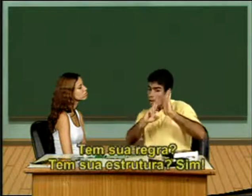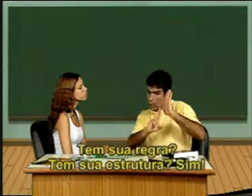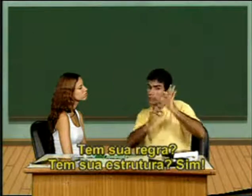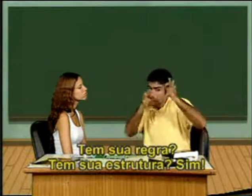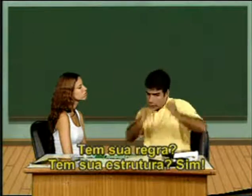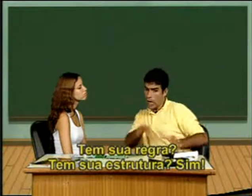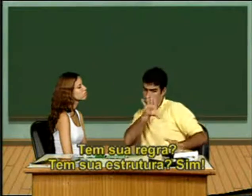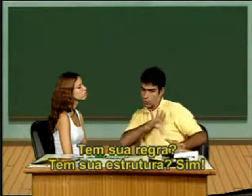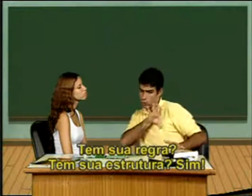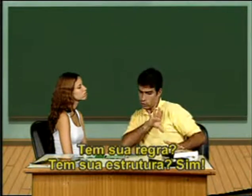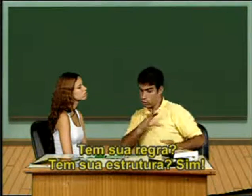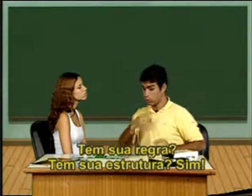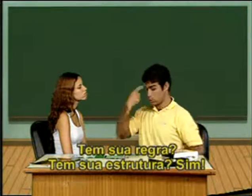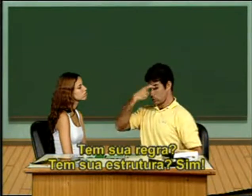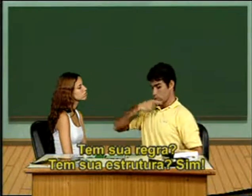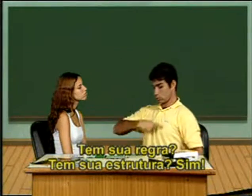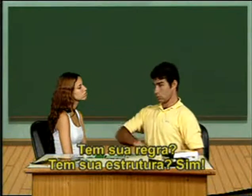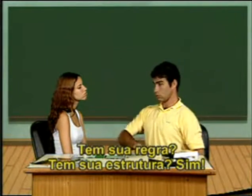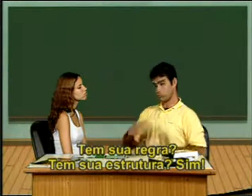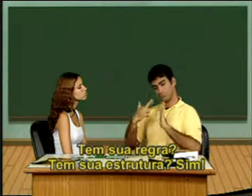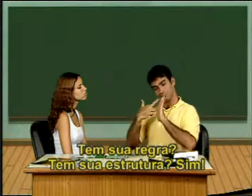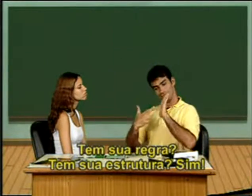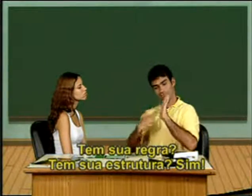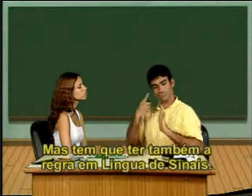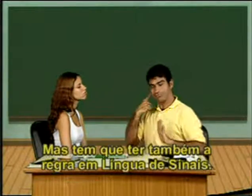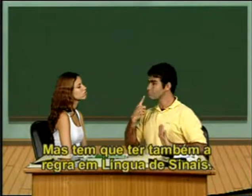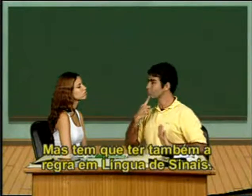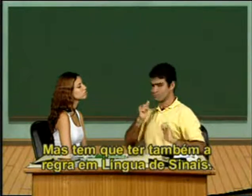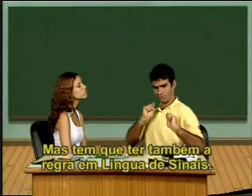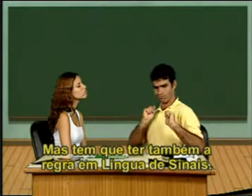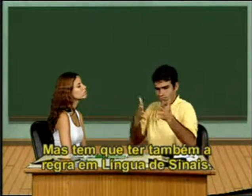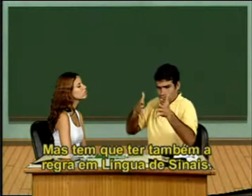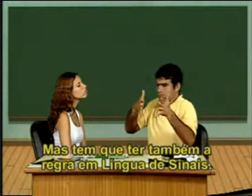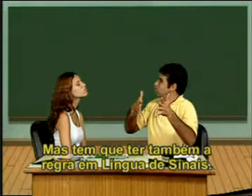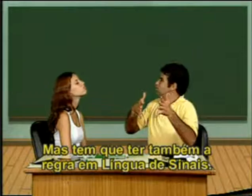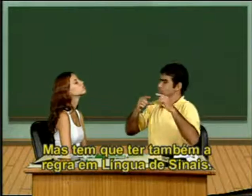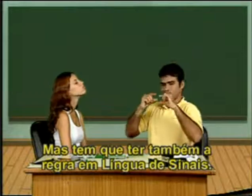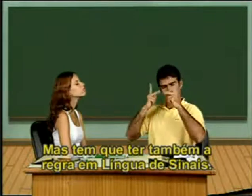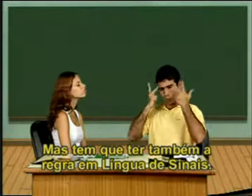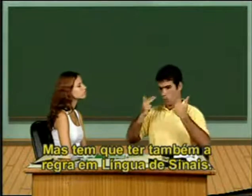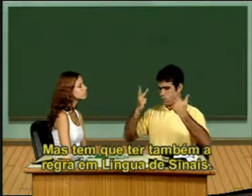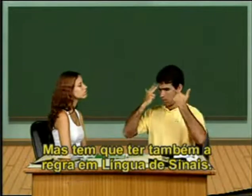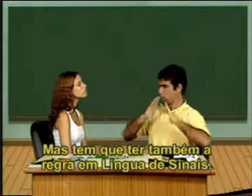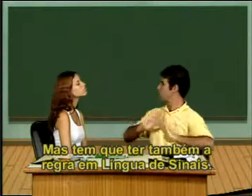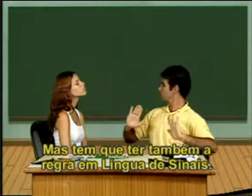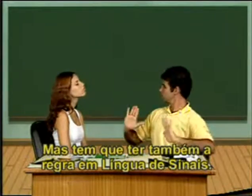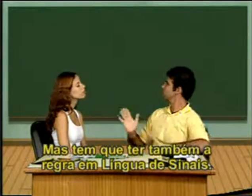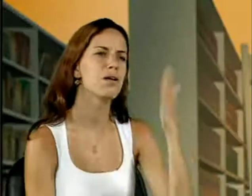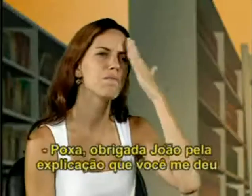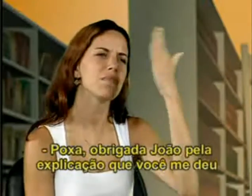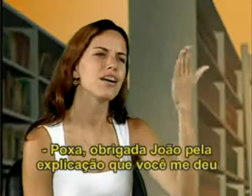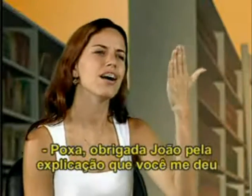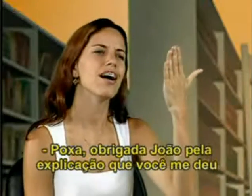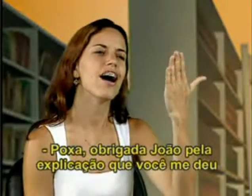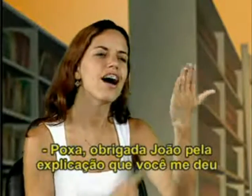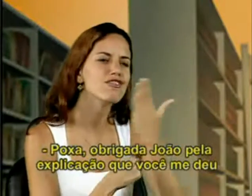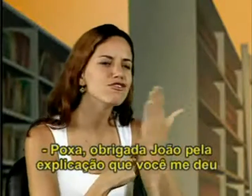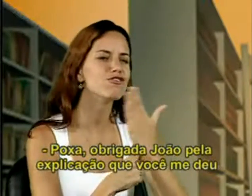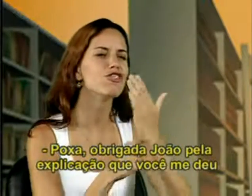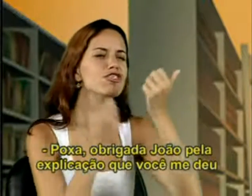portuguesa. Tem sua regra? Tem sua estrutura? Sim, mas tem que ter também a regra em língua de sinais. Poxa,